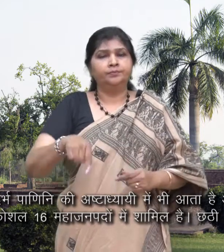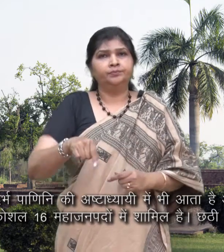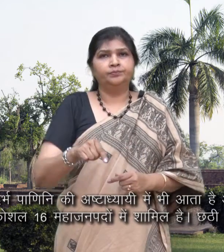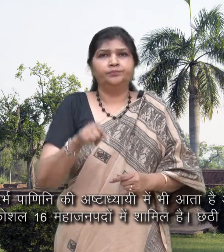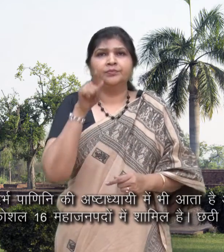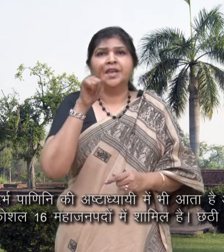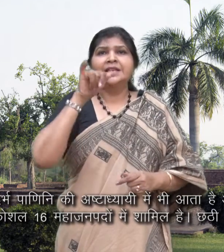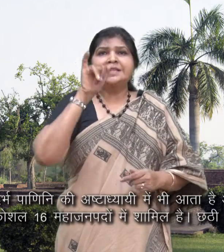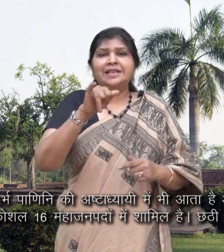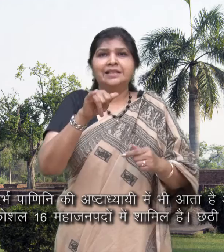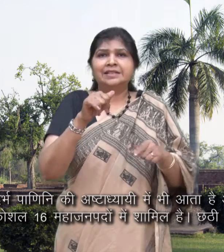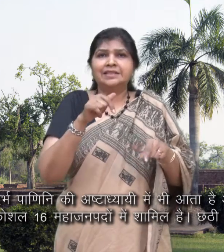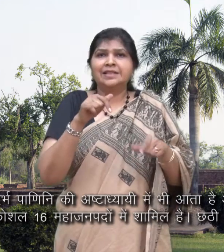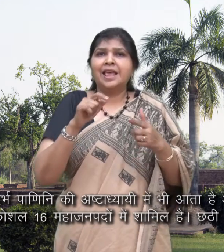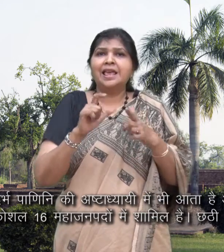छठी शती ईस्वी पूर्व में